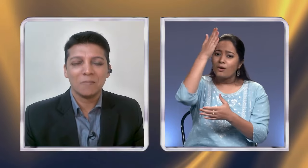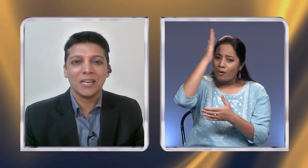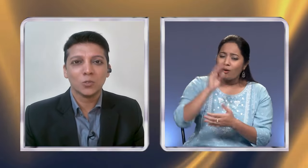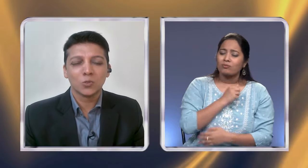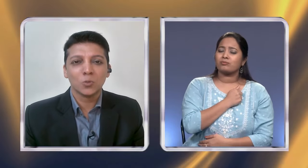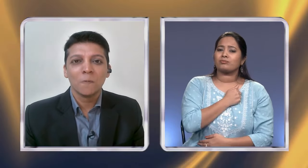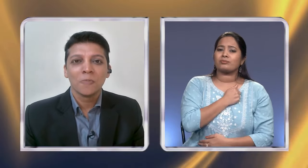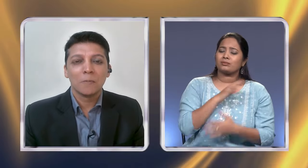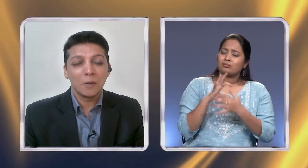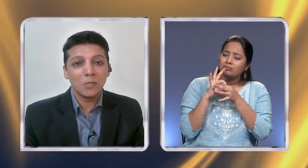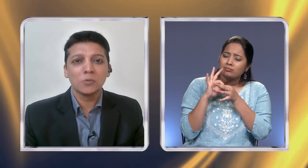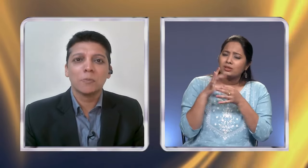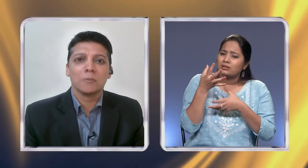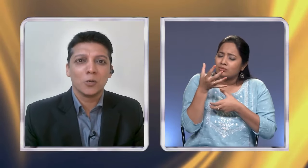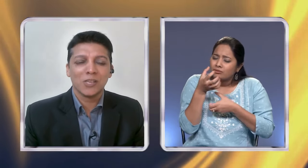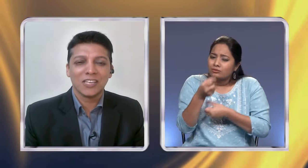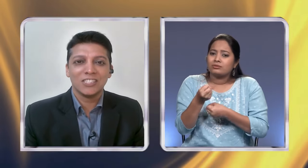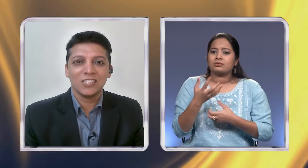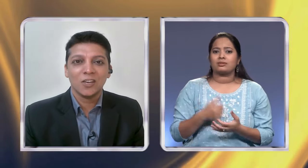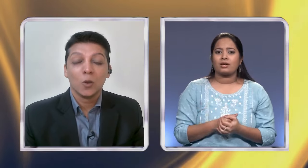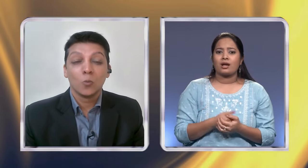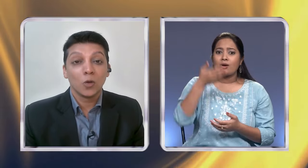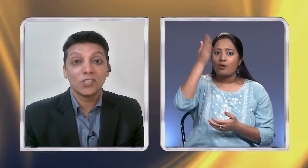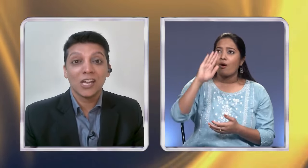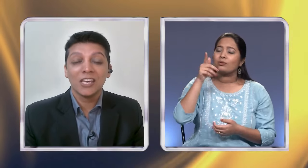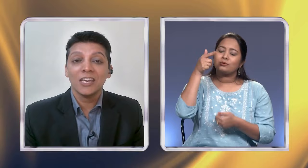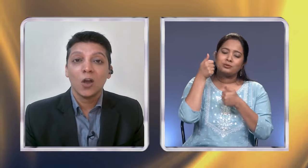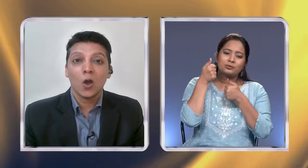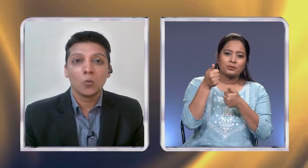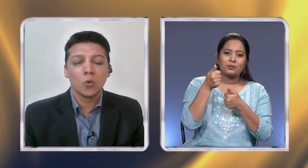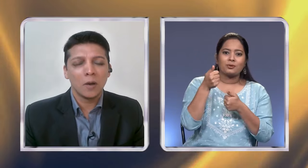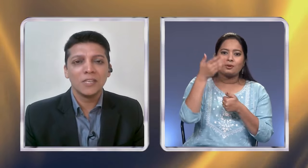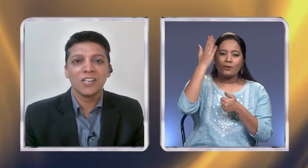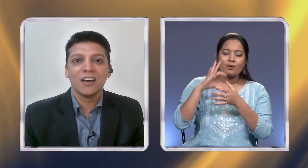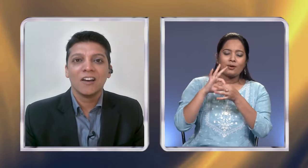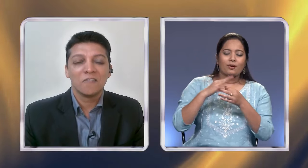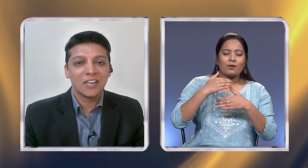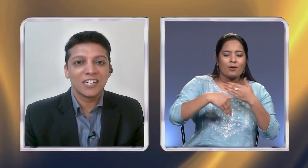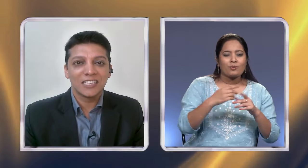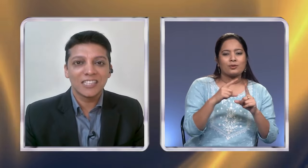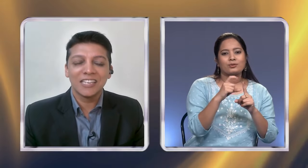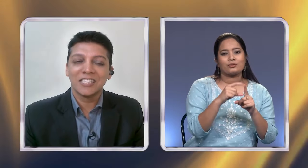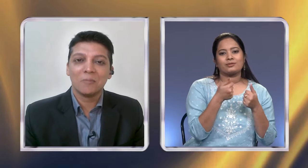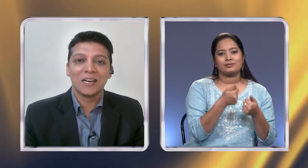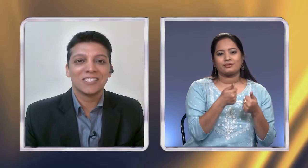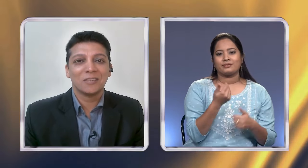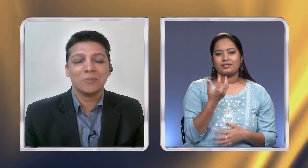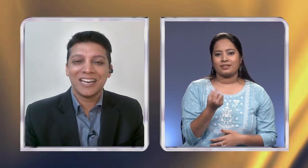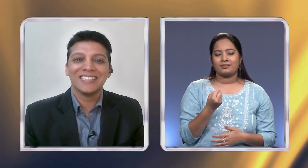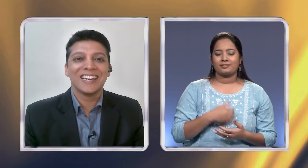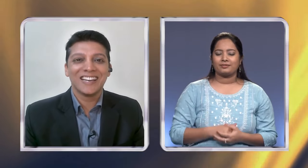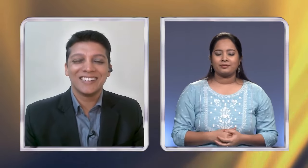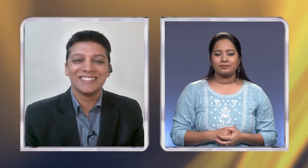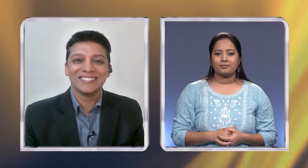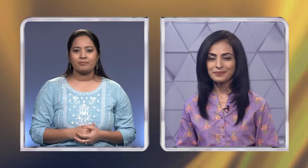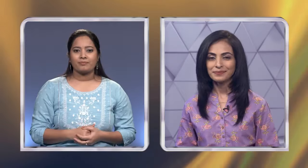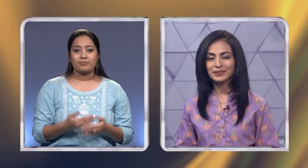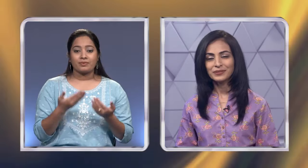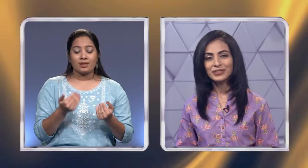आमेन, आमेन। दोस्तों, परमेश्वर पर भरोसा कीजिए, वो अच्छा है और वो हमेशा वादा करता है कि हमारे साथ भलाई